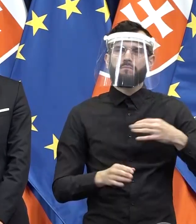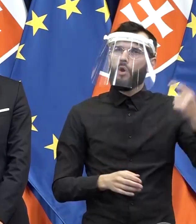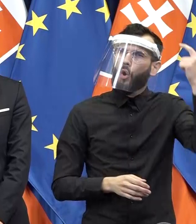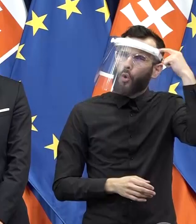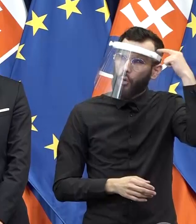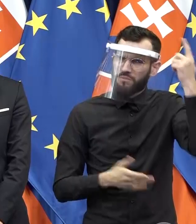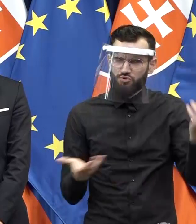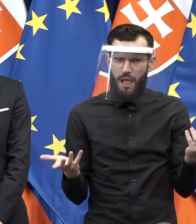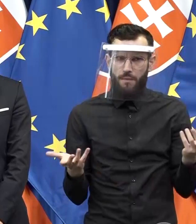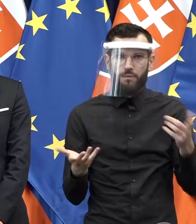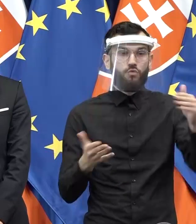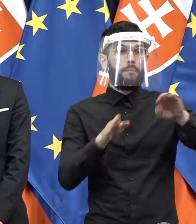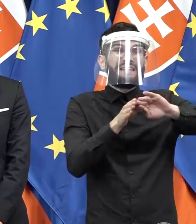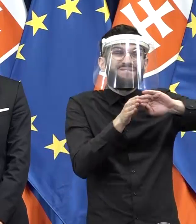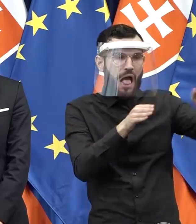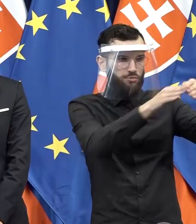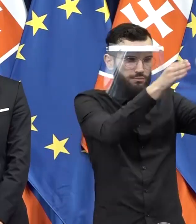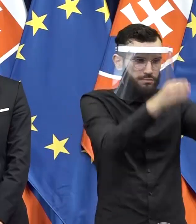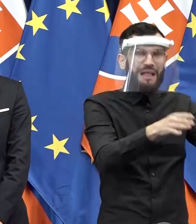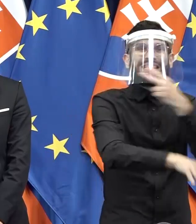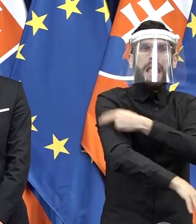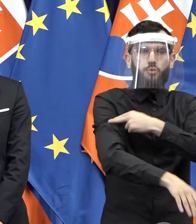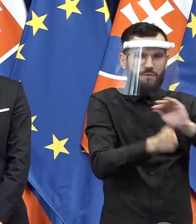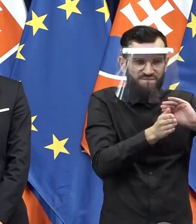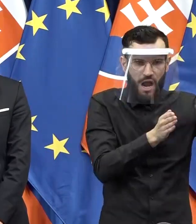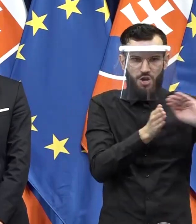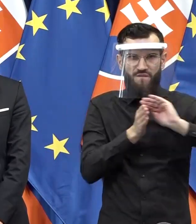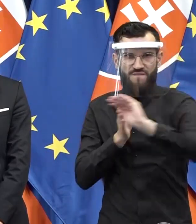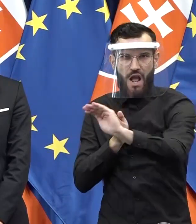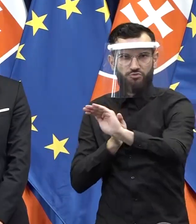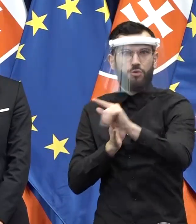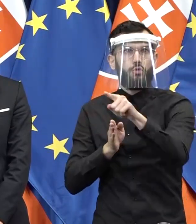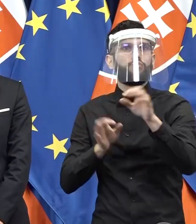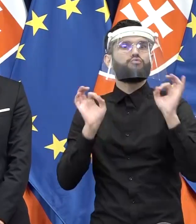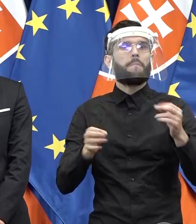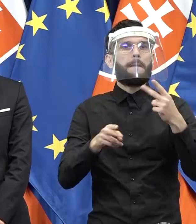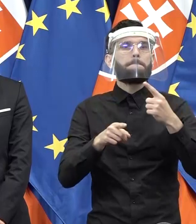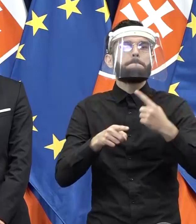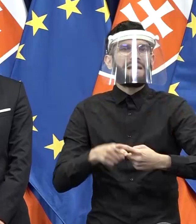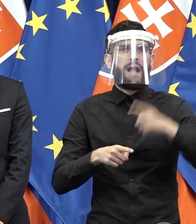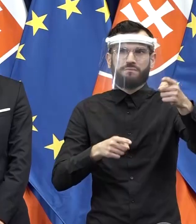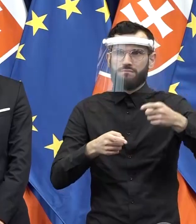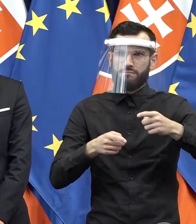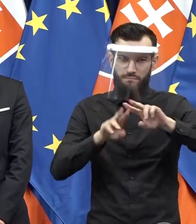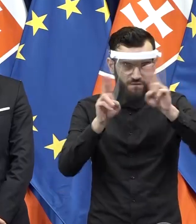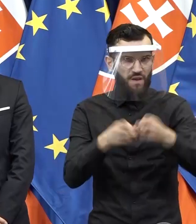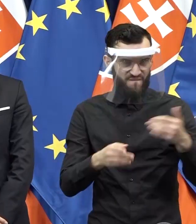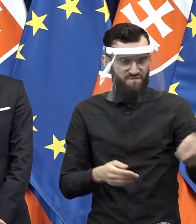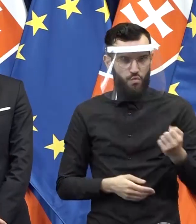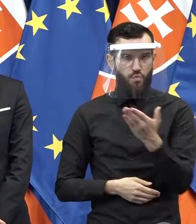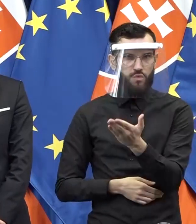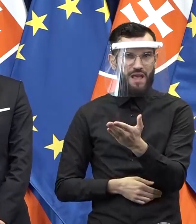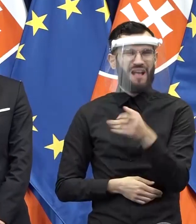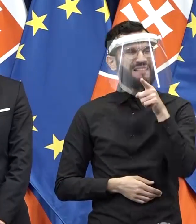rozumom, vyčlenené pavilóny, vyčlenené nemocnice. To sú práve príklady dobrej praxe z celého sveta, takto tam, kde to funguje,